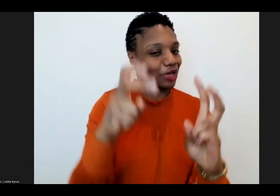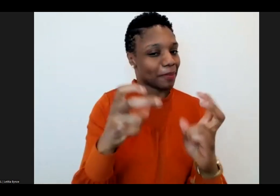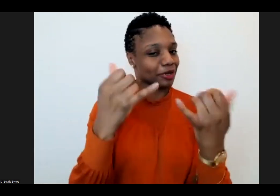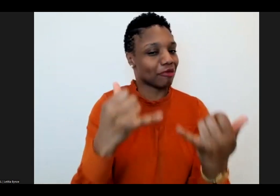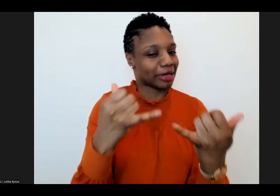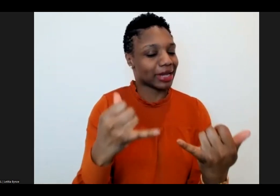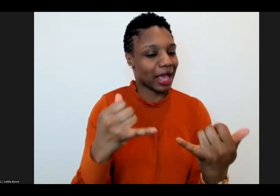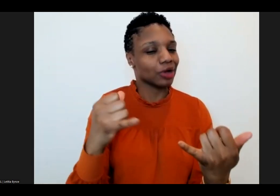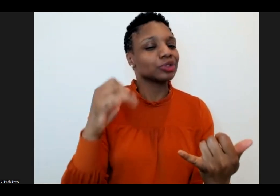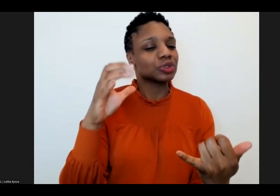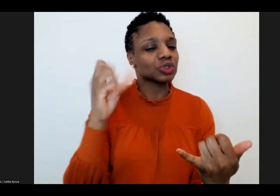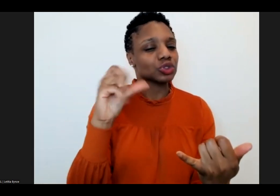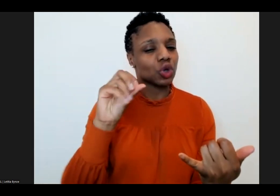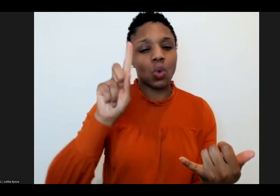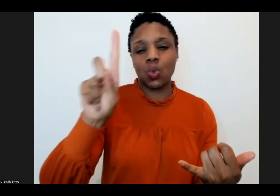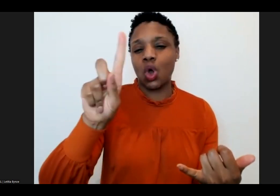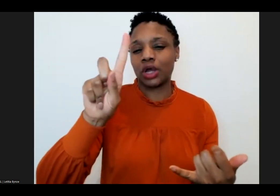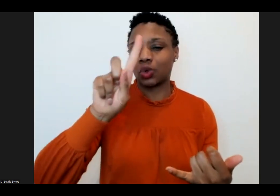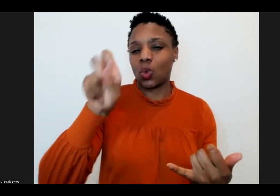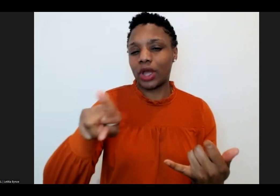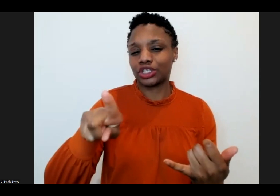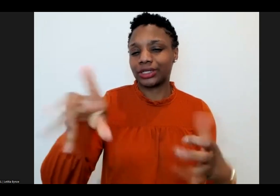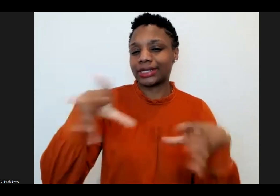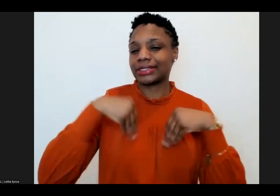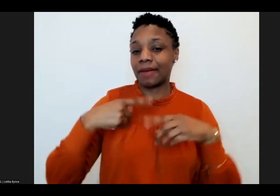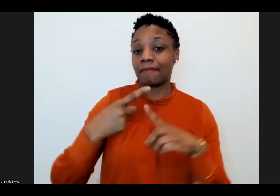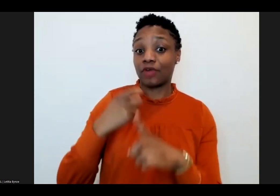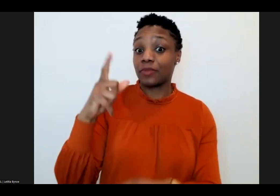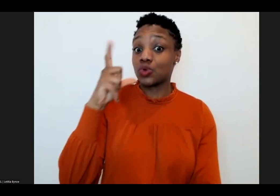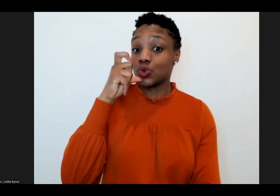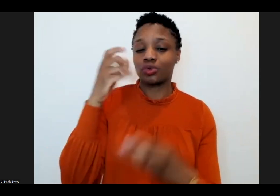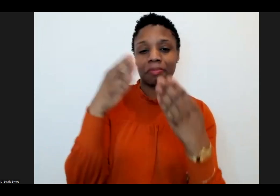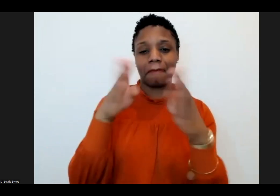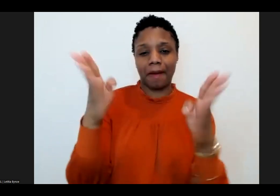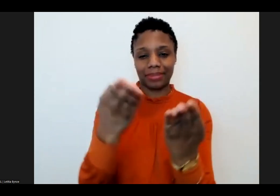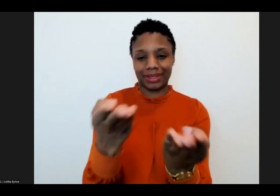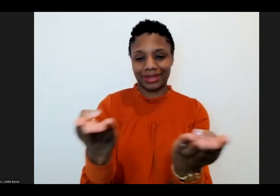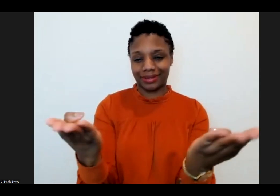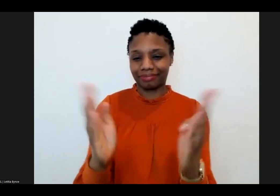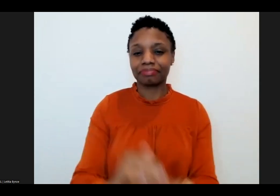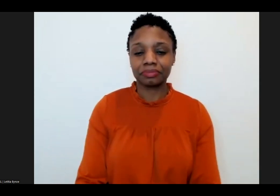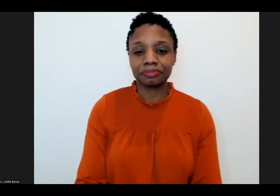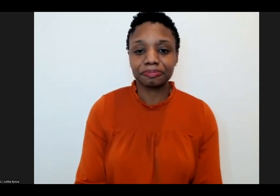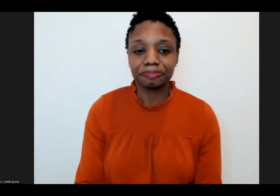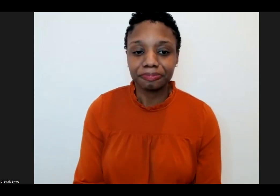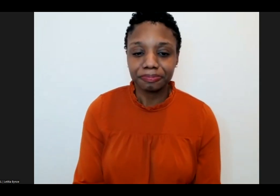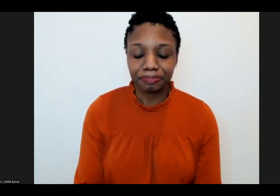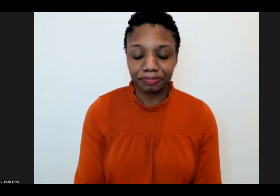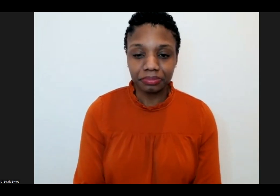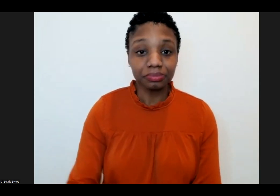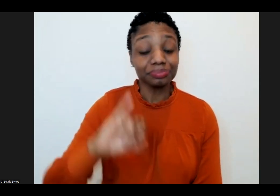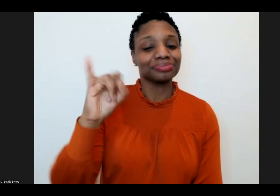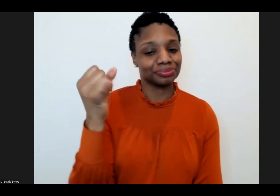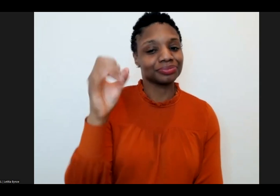una pregunta podemos tomar esa pregunta del público porque hemos estado un poco más de tiempo en este